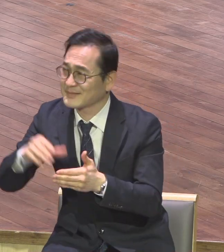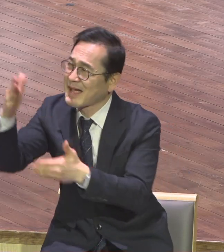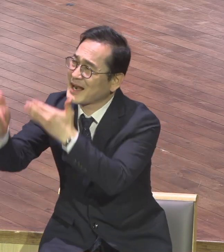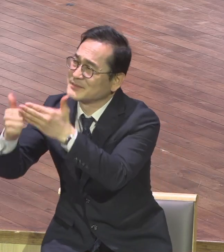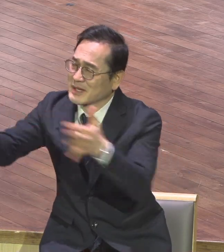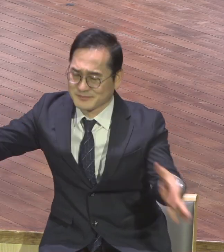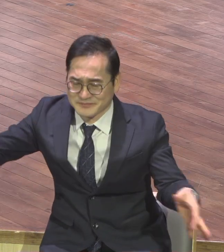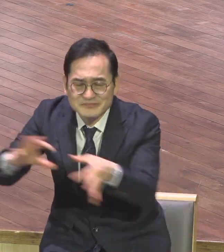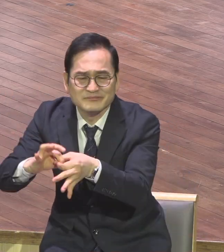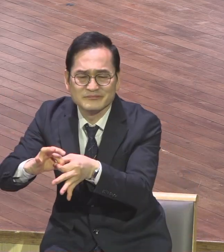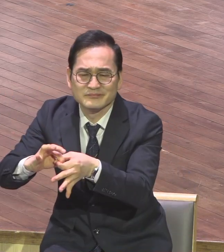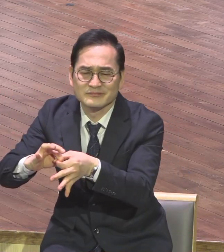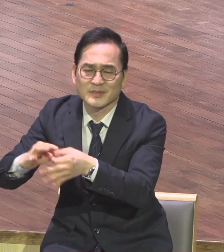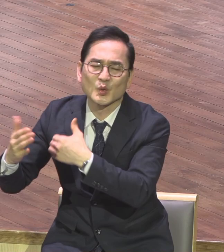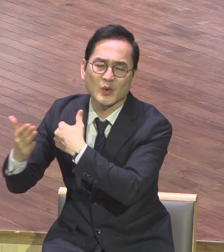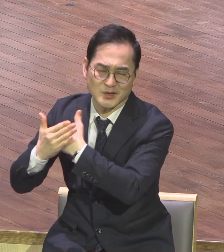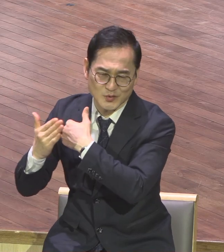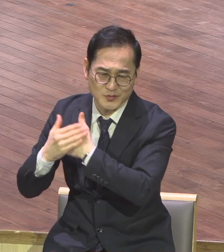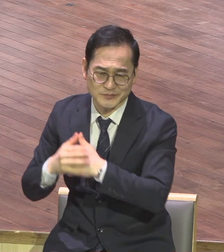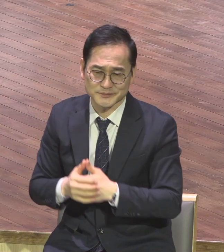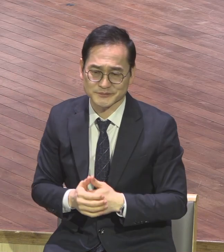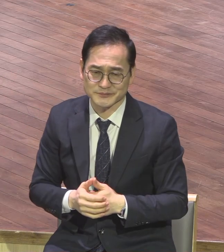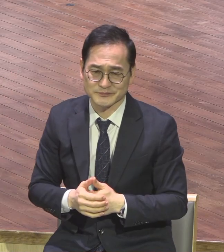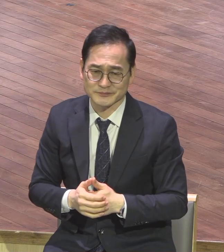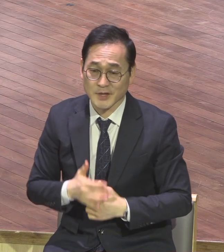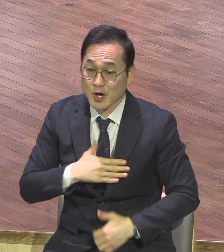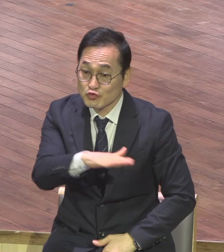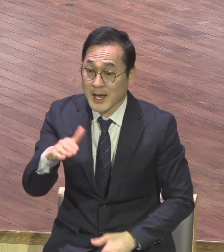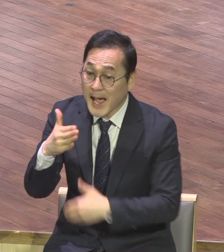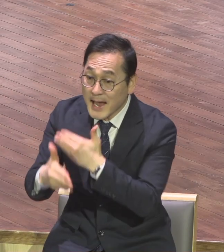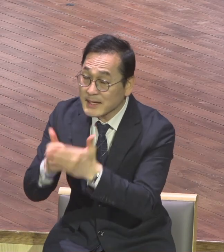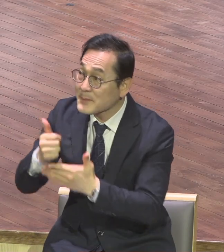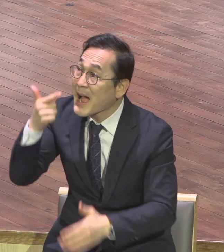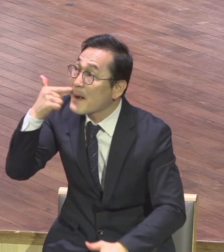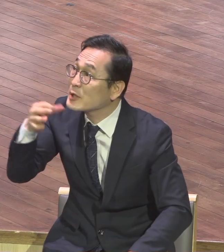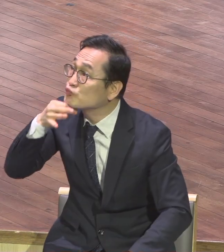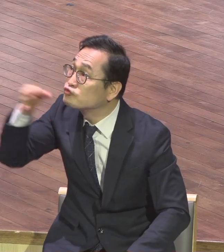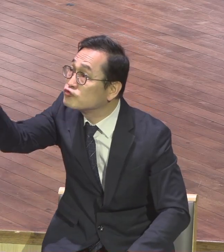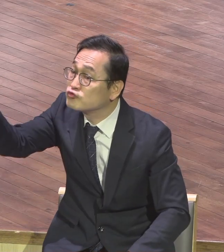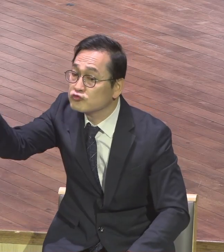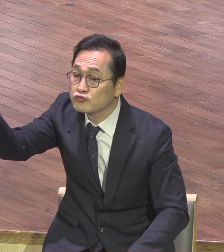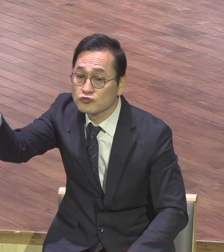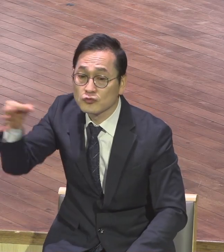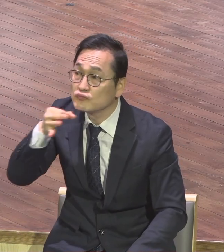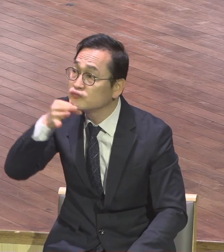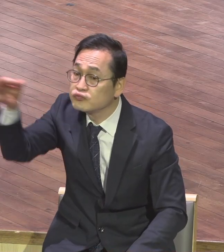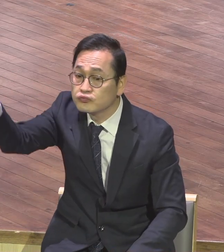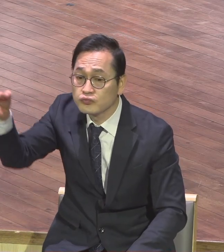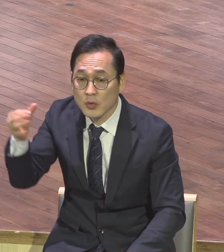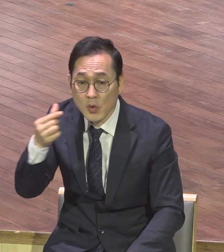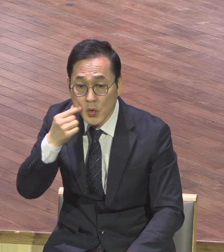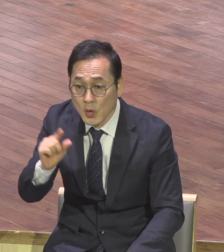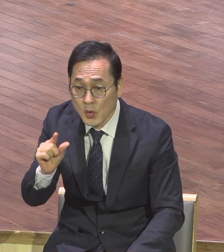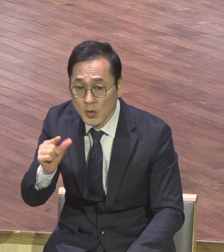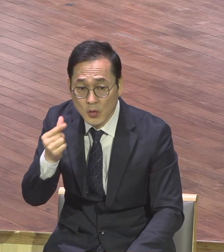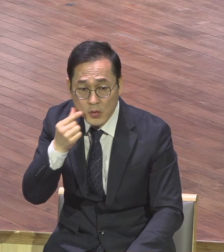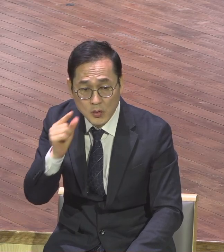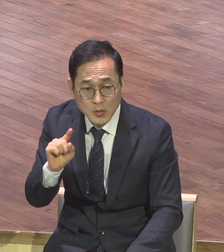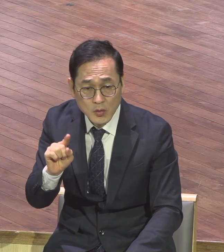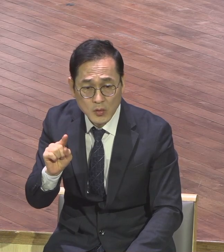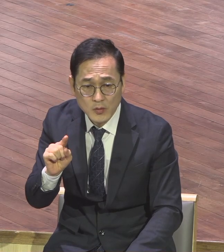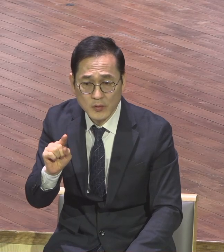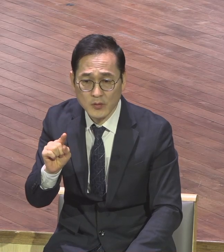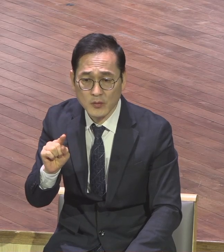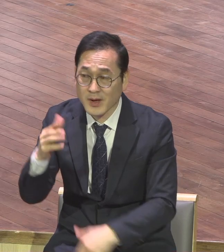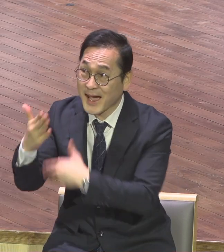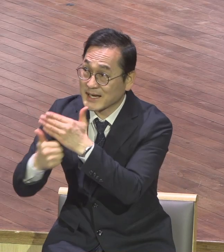아버지라고, 하나님을 아버지라고 이렇게 회복이 되고, 그 증거가 뭐냐, 그 증거 하나님과 관계 회복된